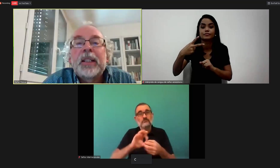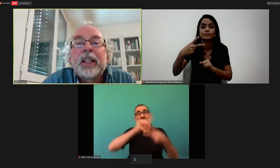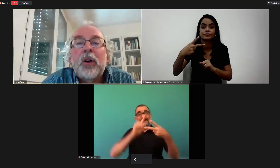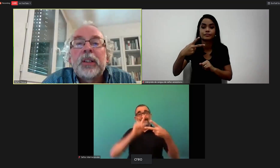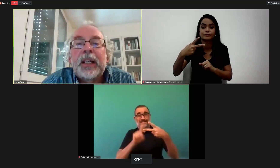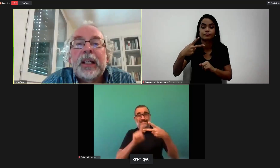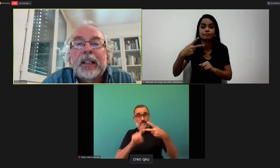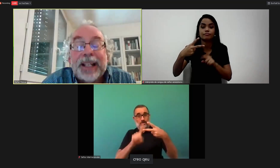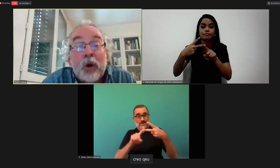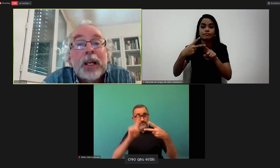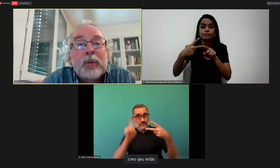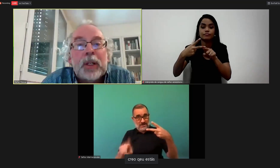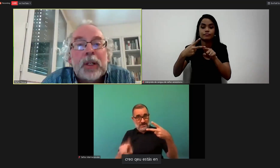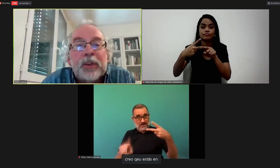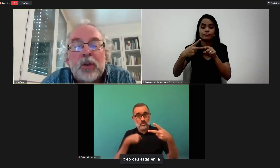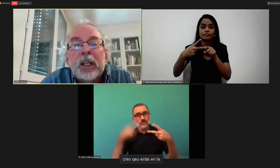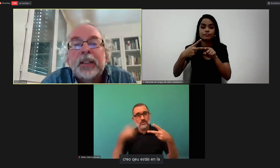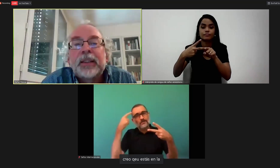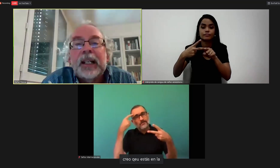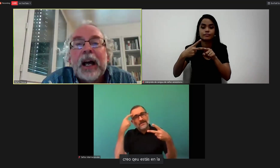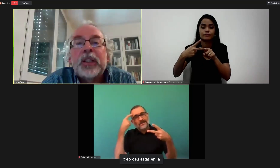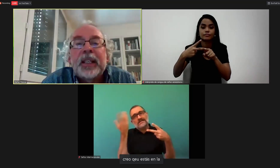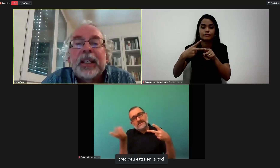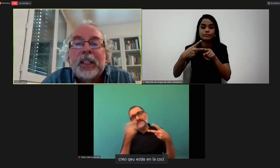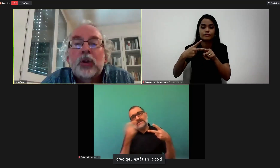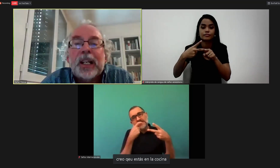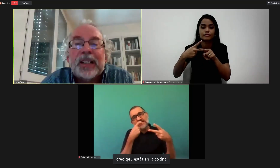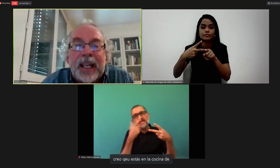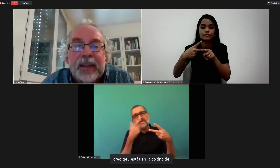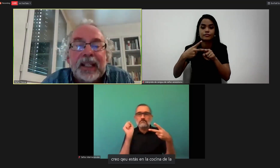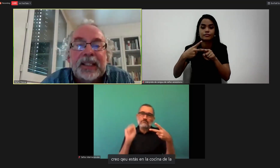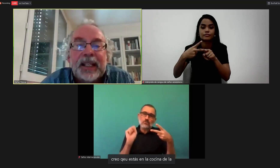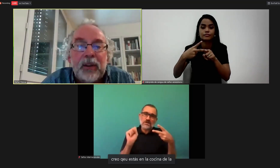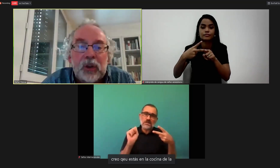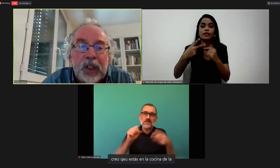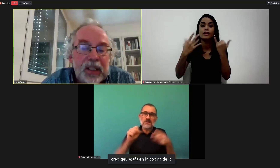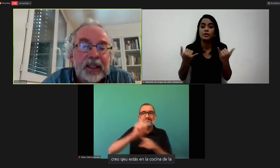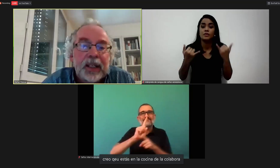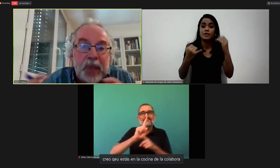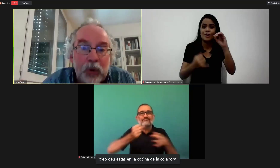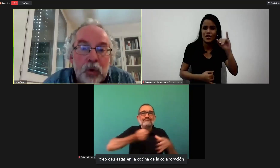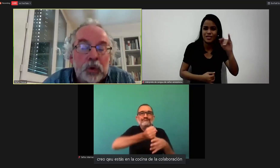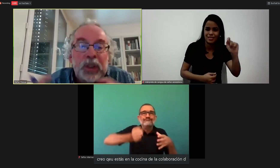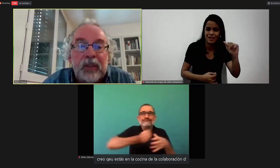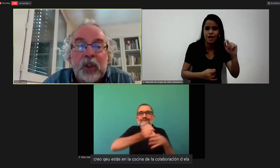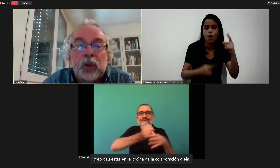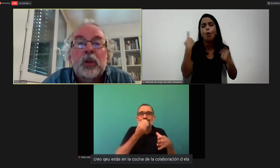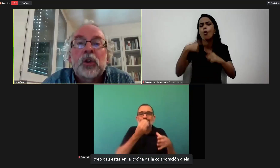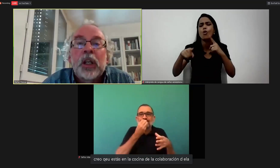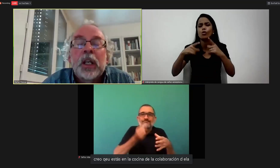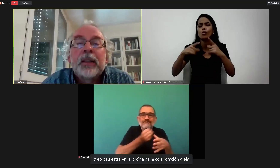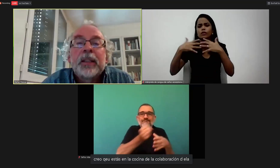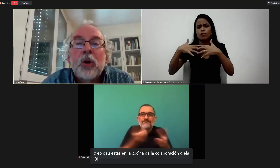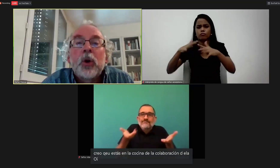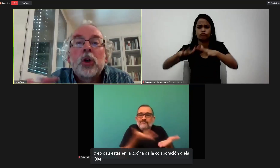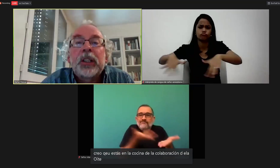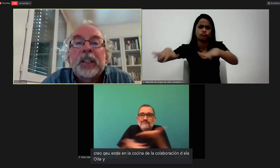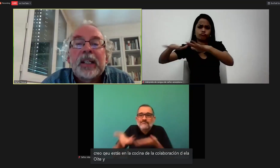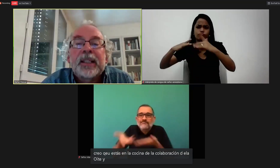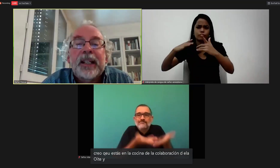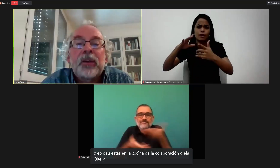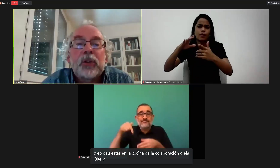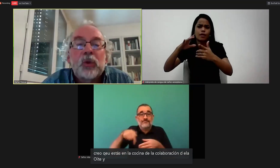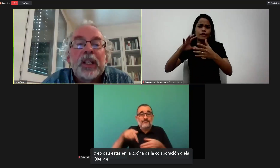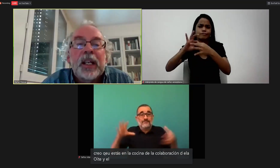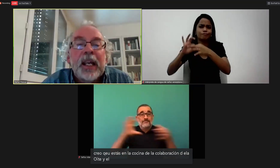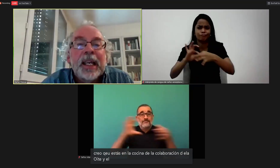poco de la colaboración entre la OIT y otras agencias de Naciones Unidas, el PNUD, UNICEF y otros, de cómo